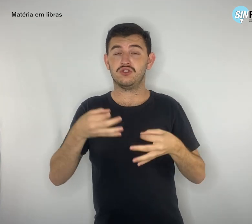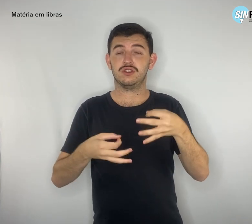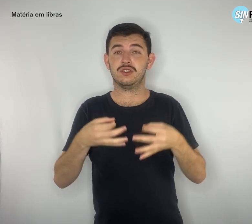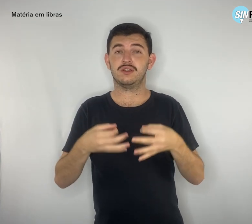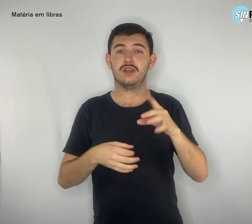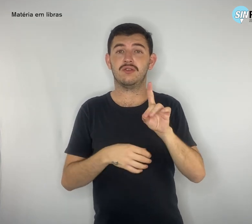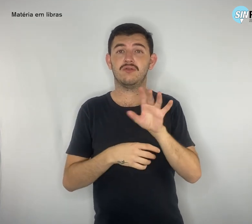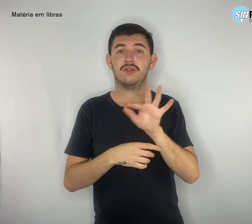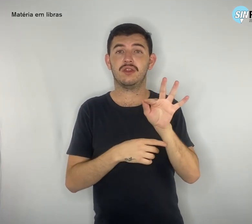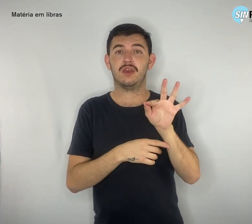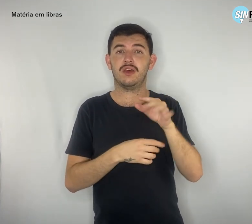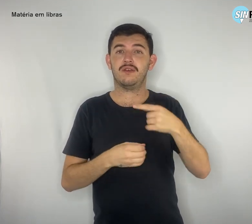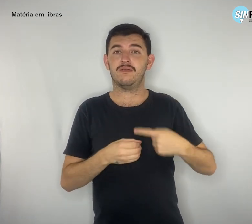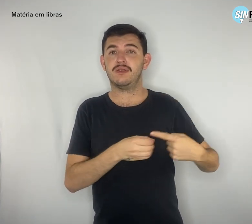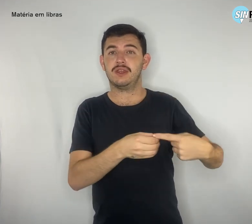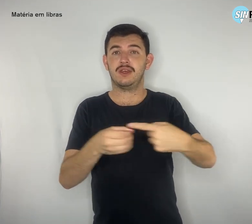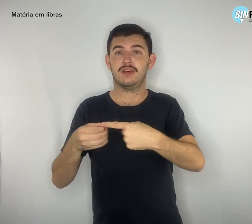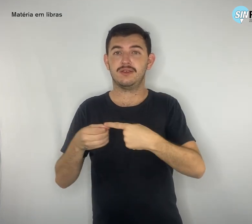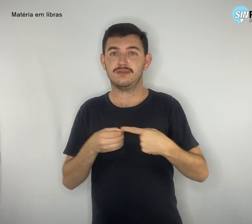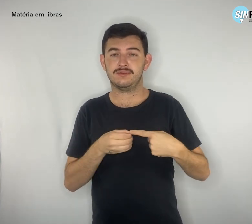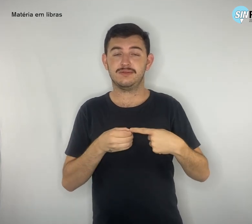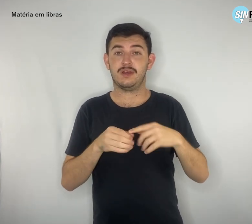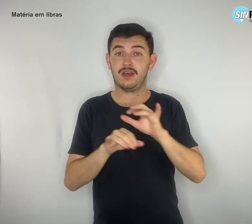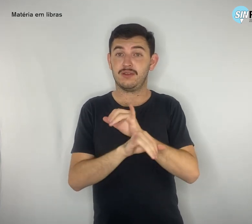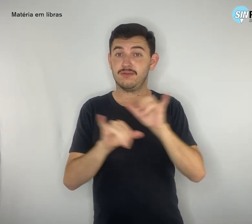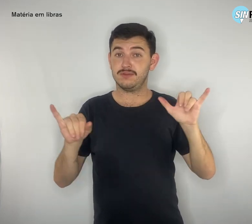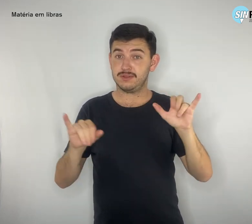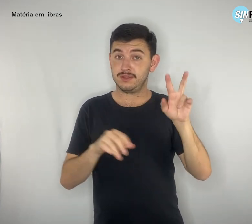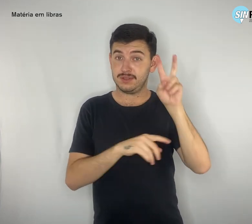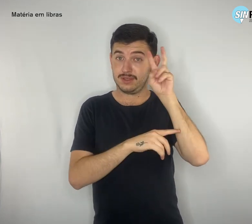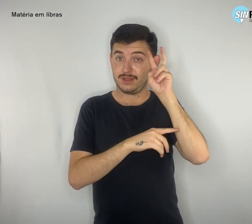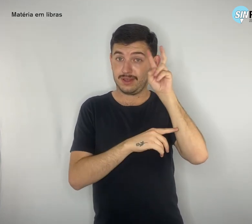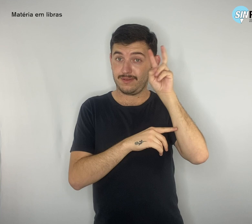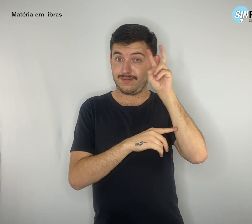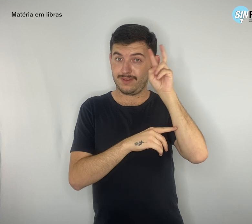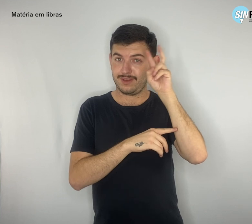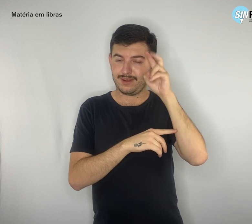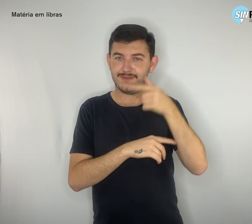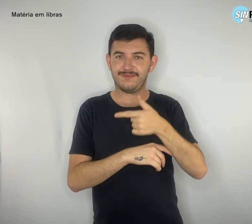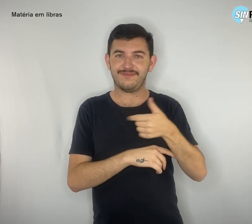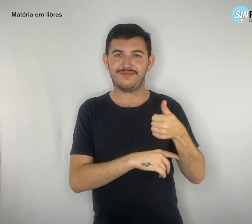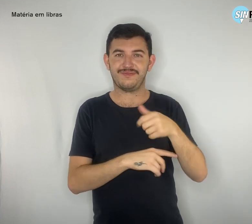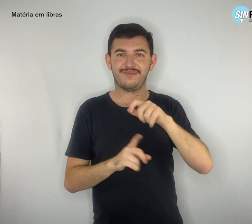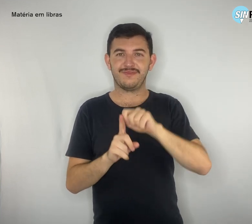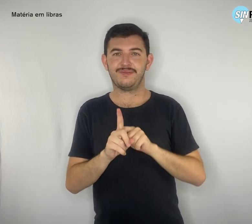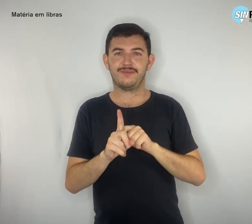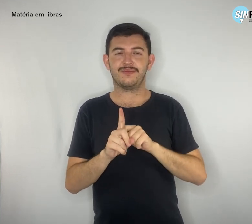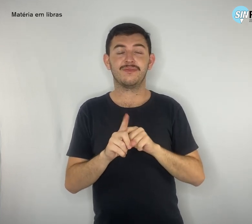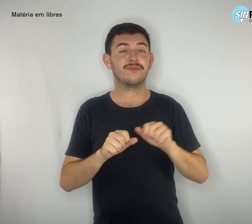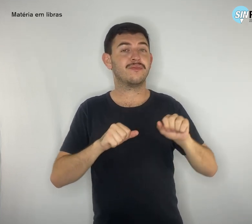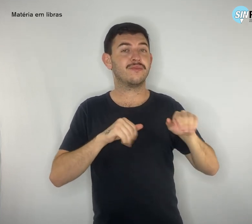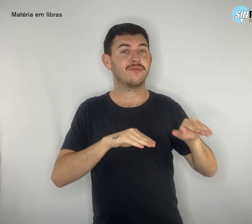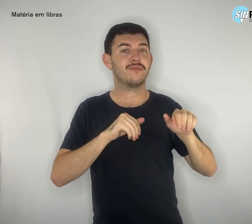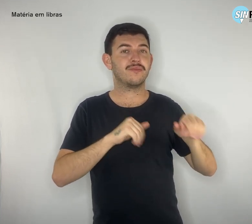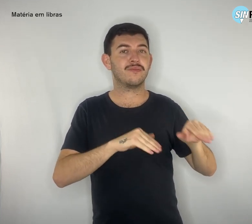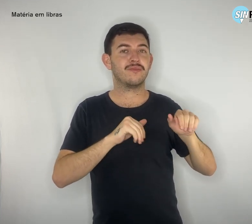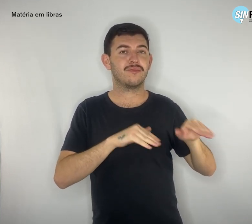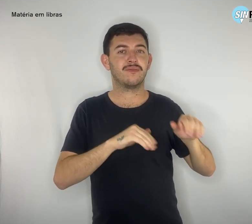territórios publicada nesta quinta-feira 21/09 em resposta ao agravo de